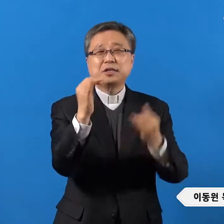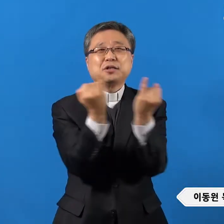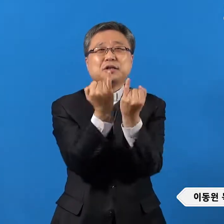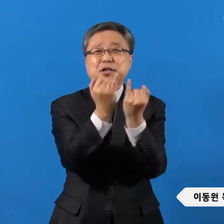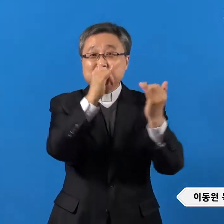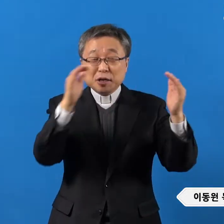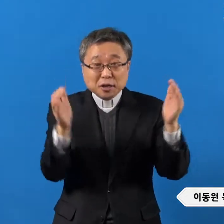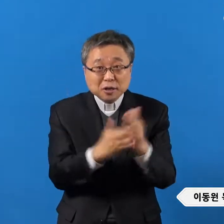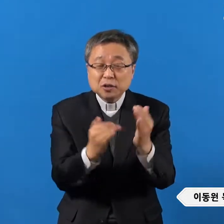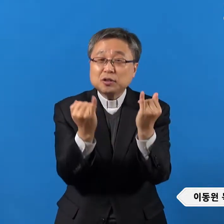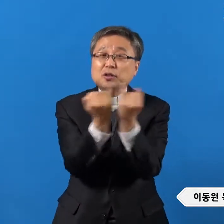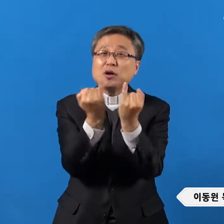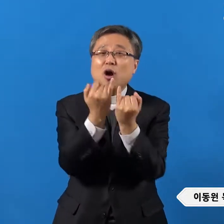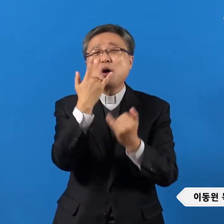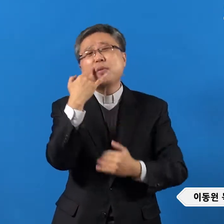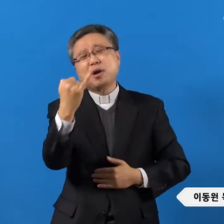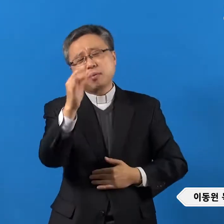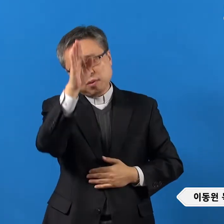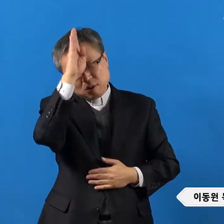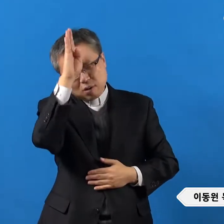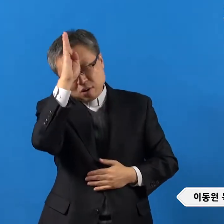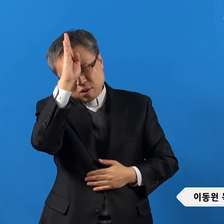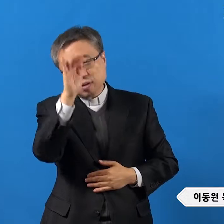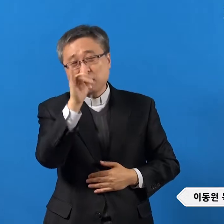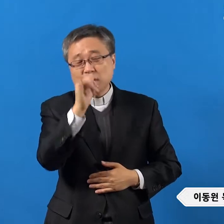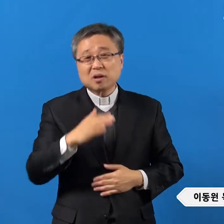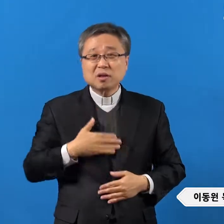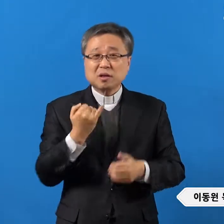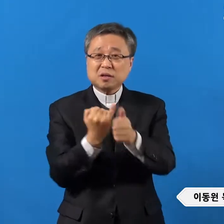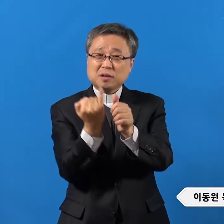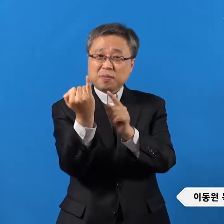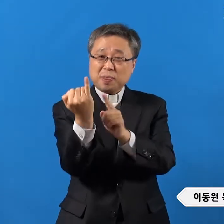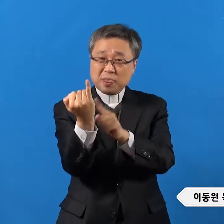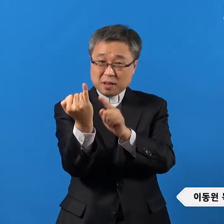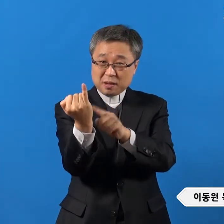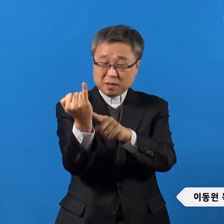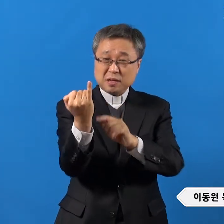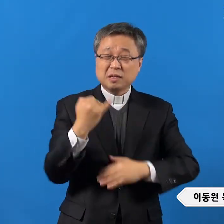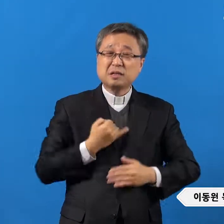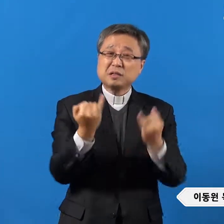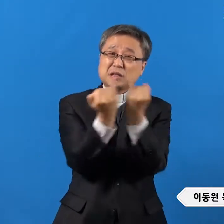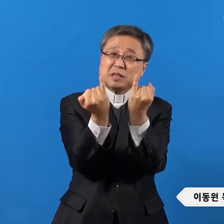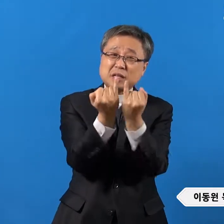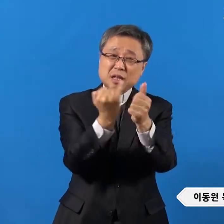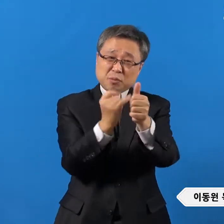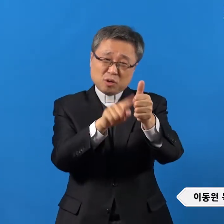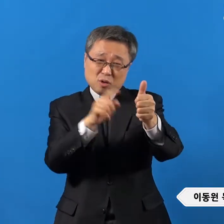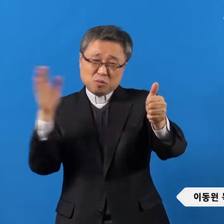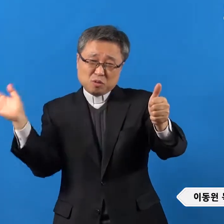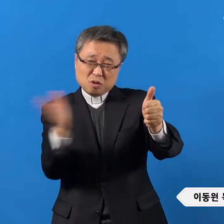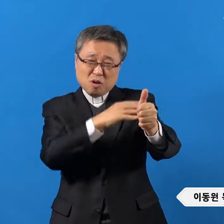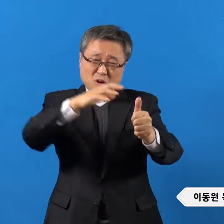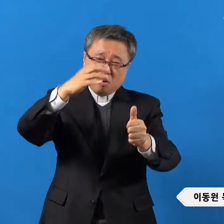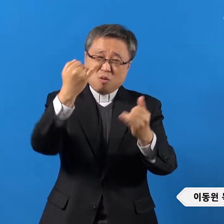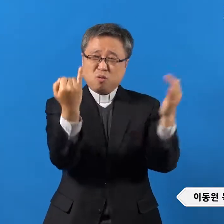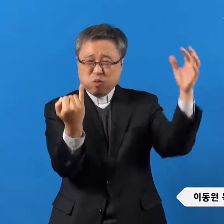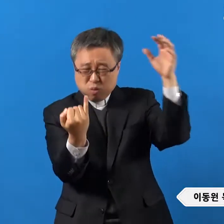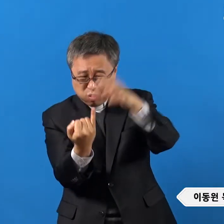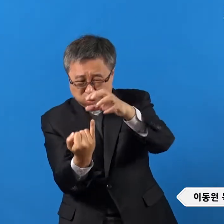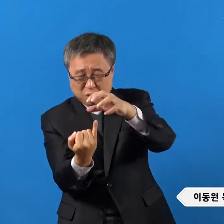그녀의 어머니는 병들었고 그녀는 남편에게 날마다 무심하게 박대당하고 있었던 여인. 삶에 낙이 없었던